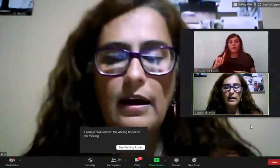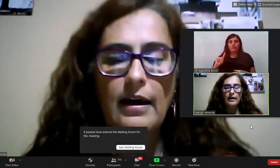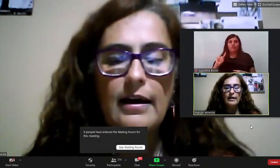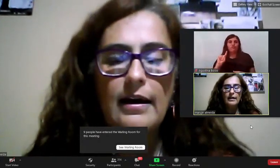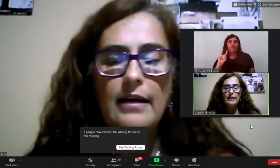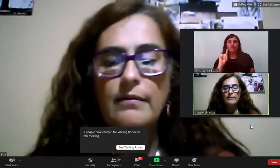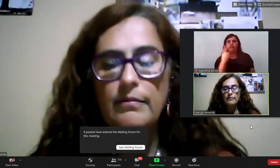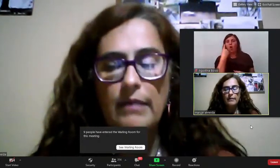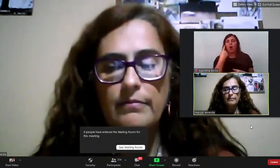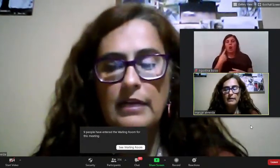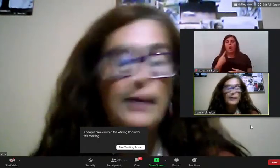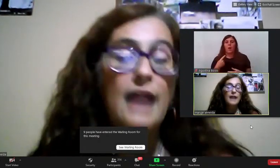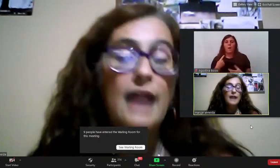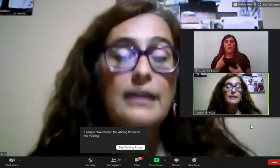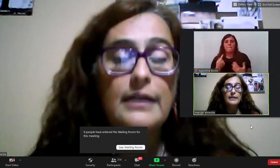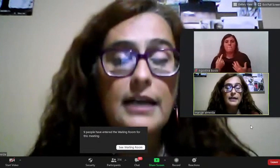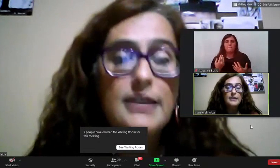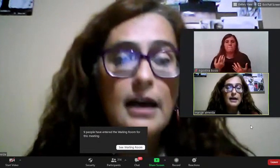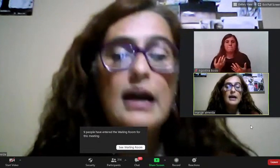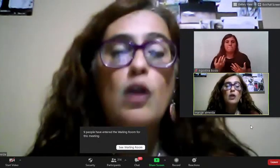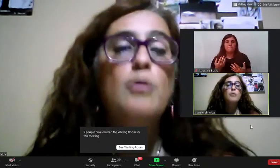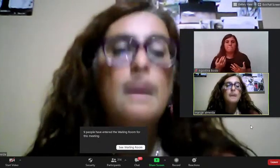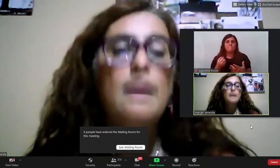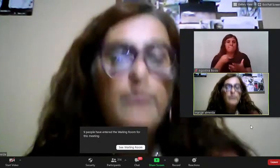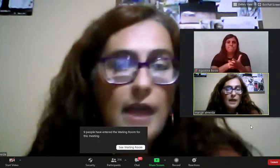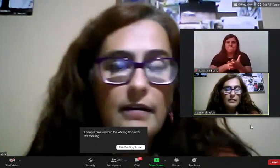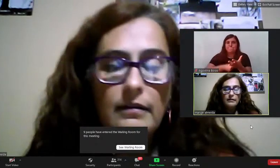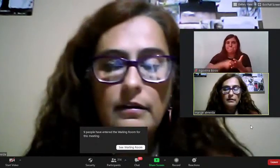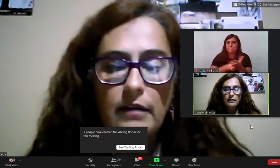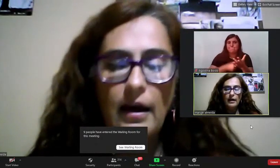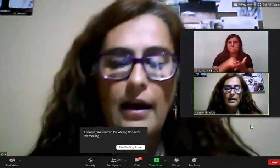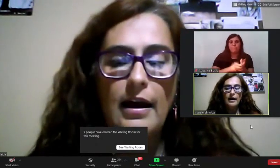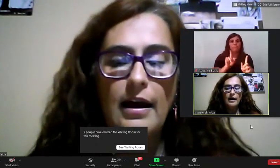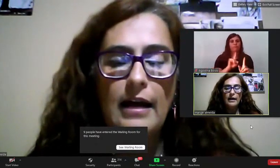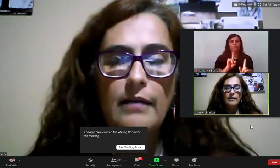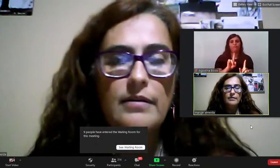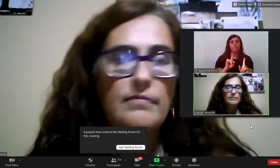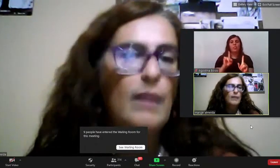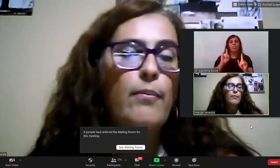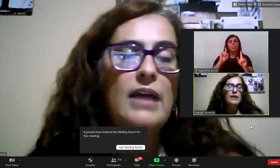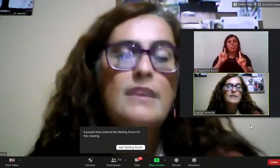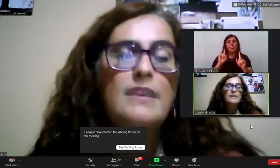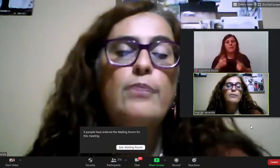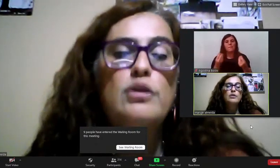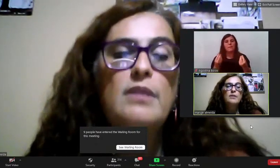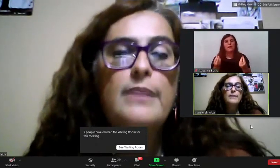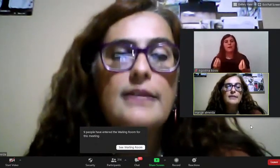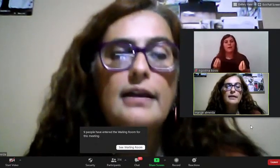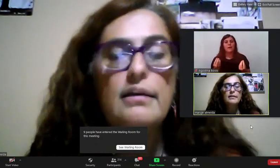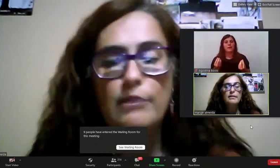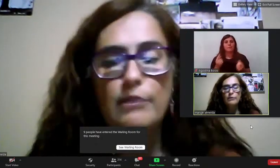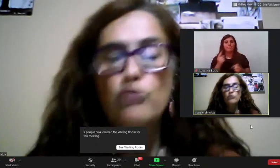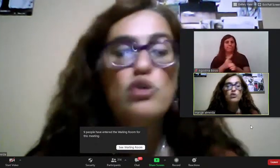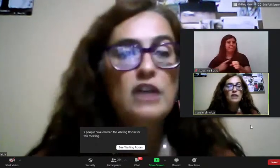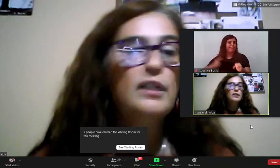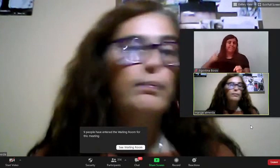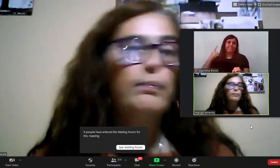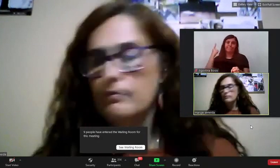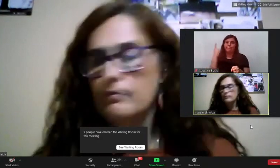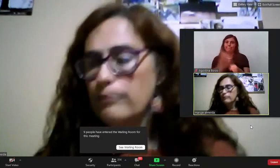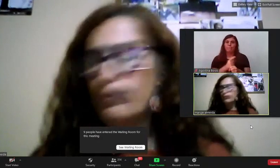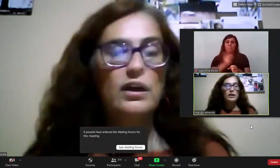digamos, librar esta batalla, como también es imposible pensar que los